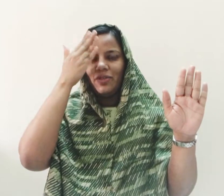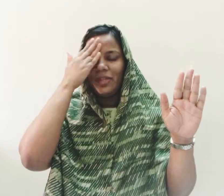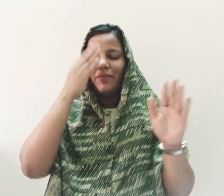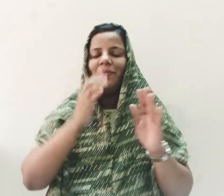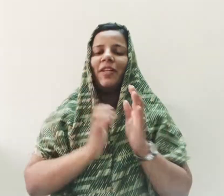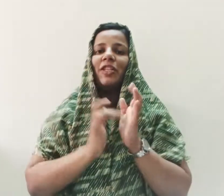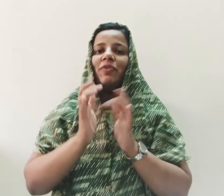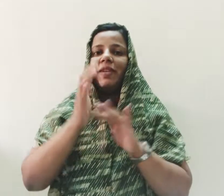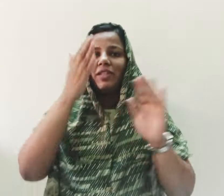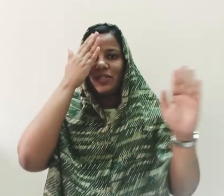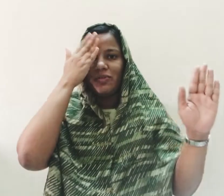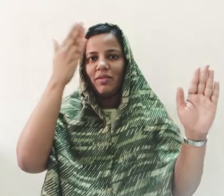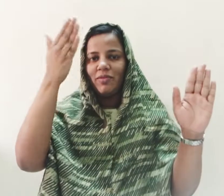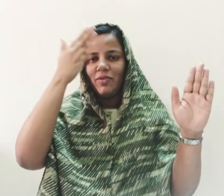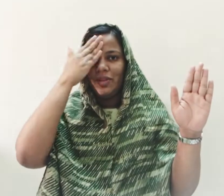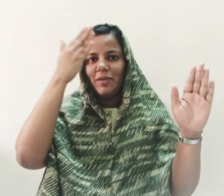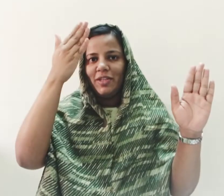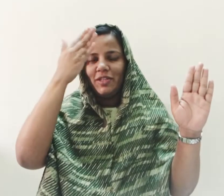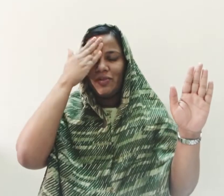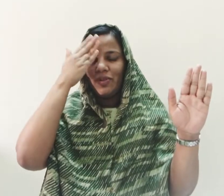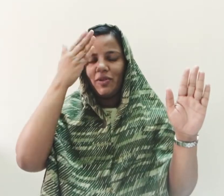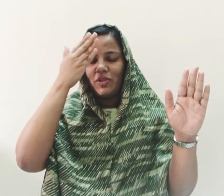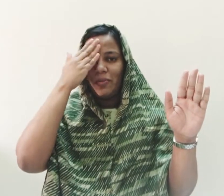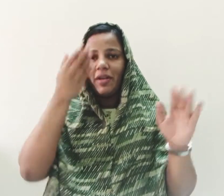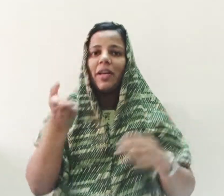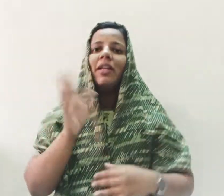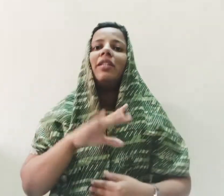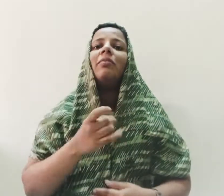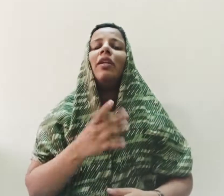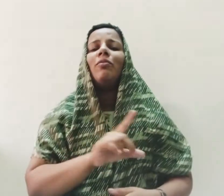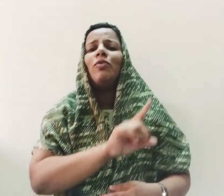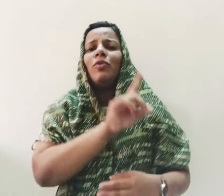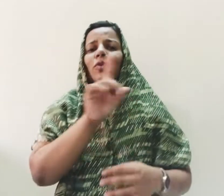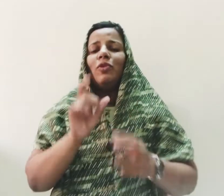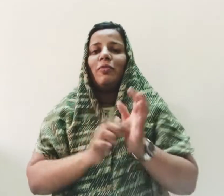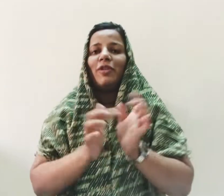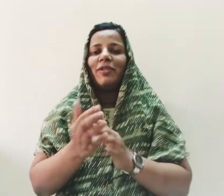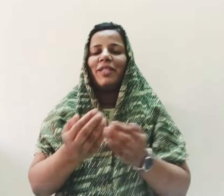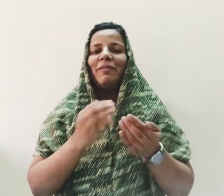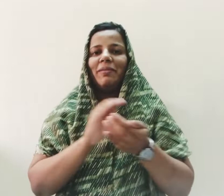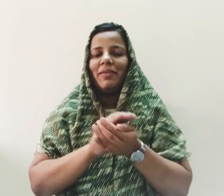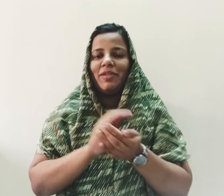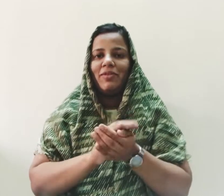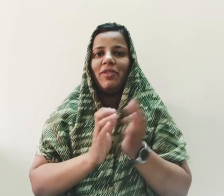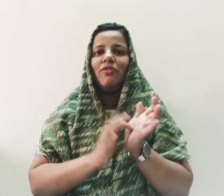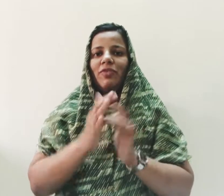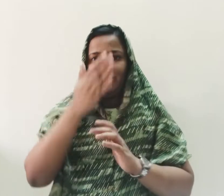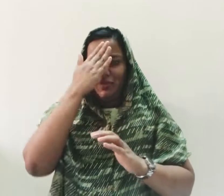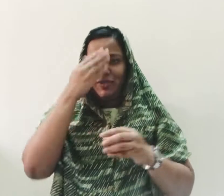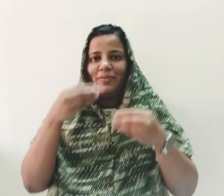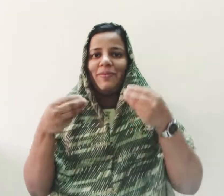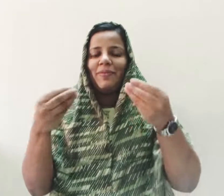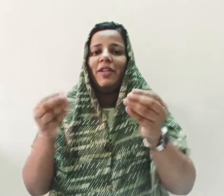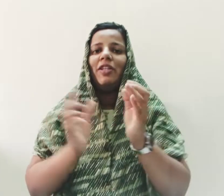സ്തോത്രം കർത്താവേ, സ്തോത്രം, സ്തോത്രം, സ്തോത്രമപ്പാ. കഴിഞ്ഞ പകൽക്കാലം മുഴുവൻ നമ്മളെ കാത്തുപരിപാലിച്ച കർത്താവിന് സ്തോത്രം. കഴിഞ്ഞ രാത്രിയിൽ